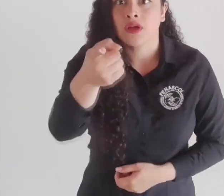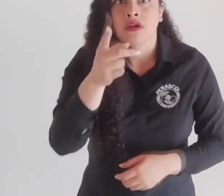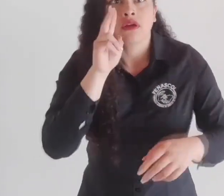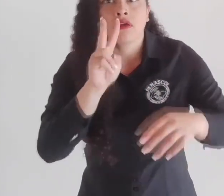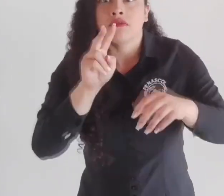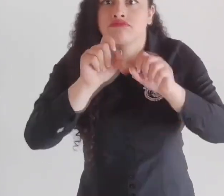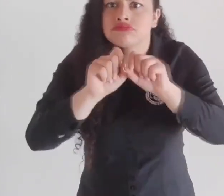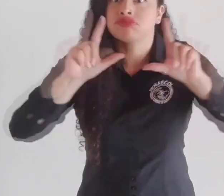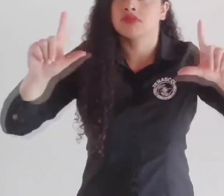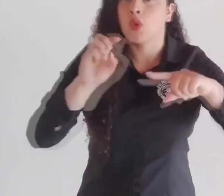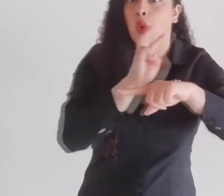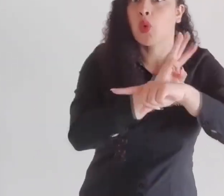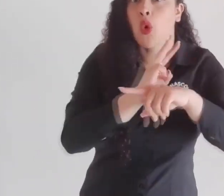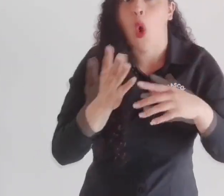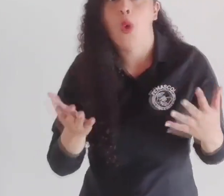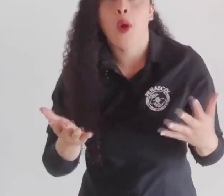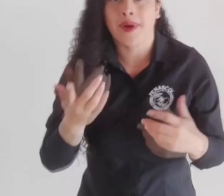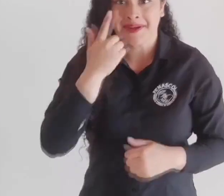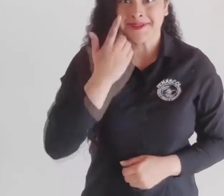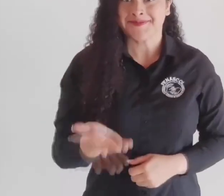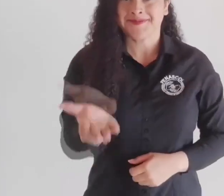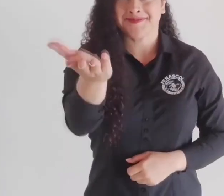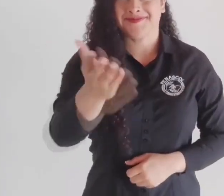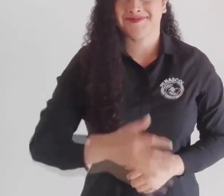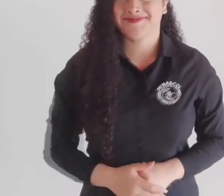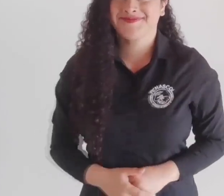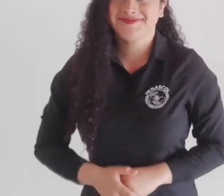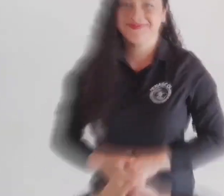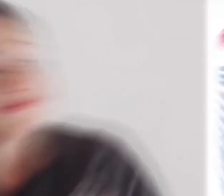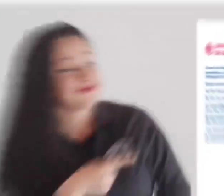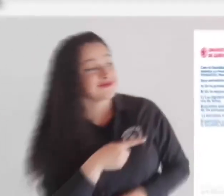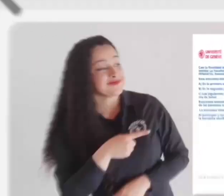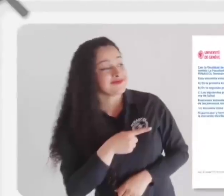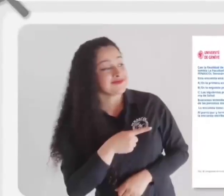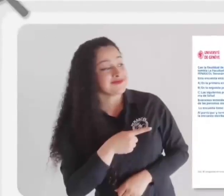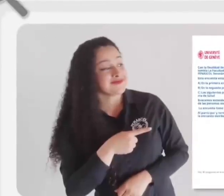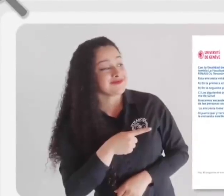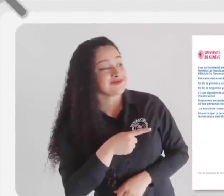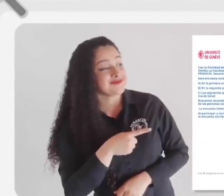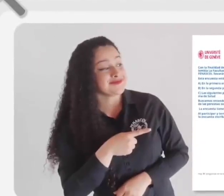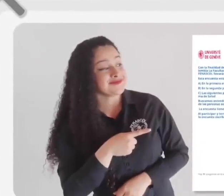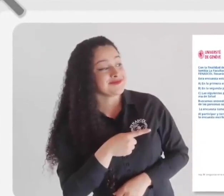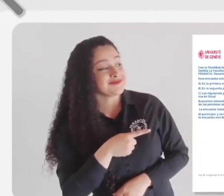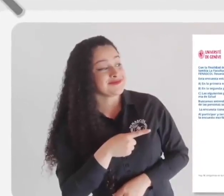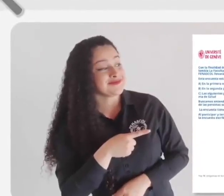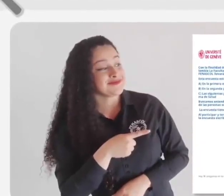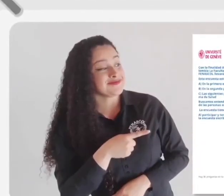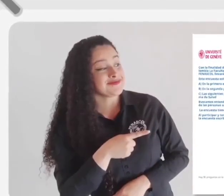población sorda colombiana. Si quieren acceder a esta encuesta, obsérvenla en el siguiente link.